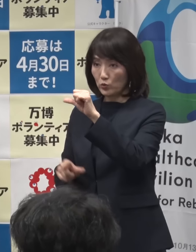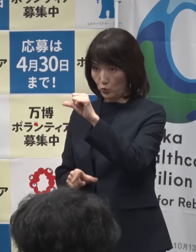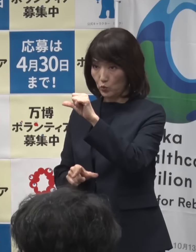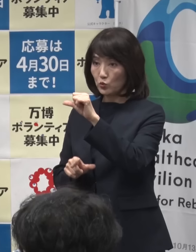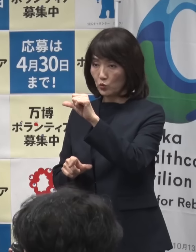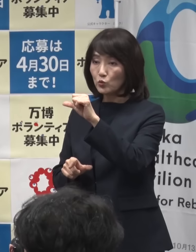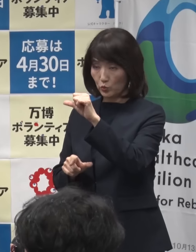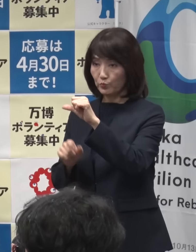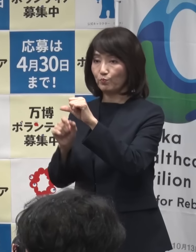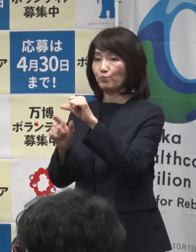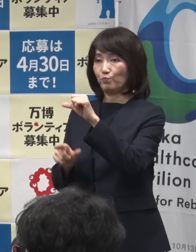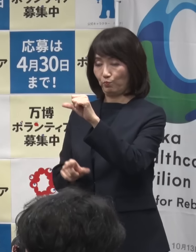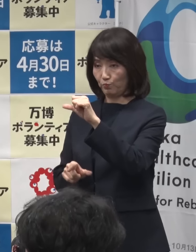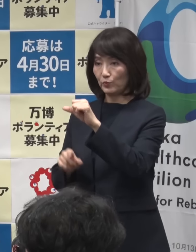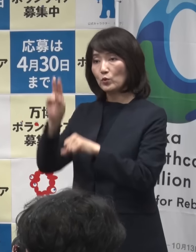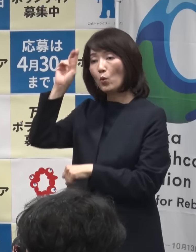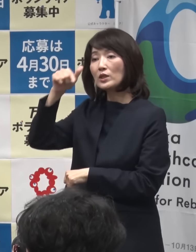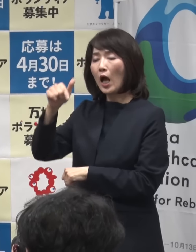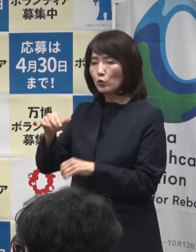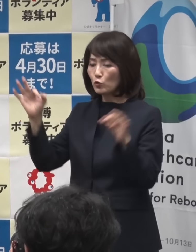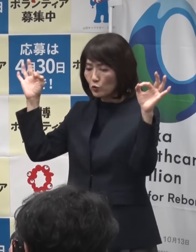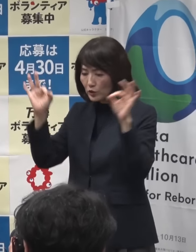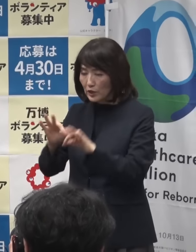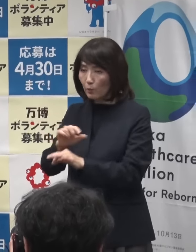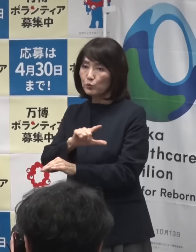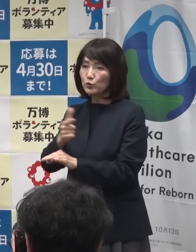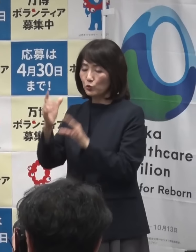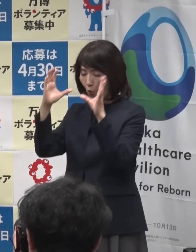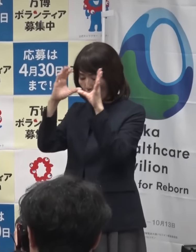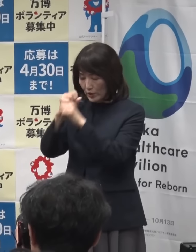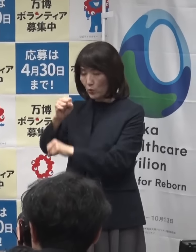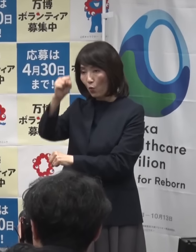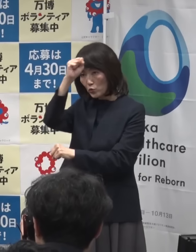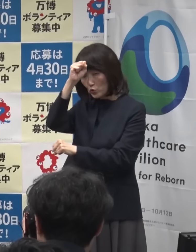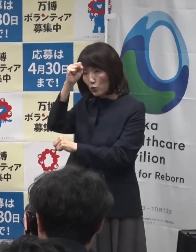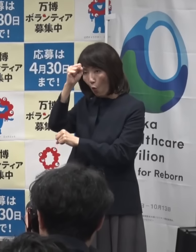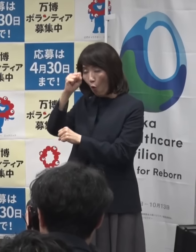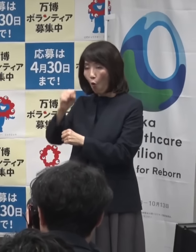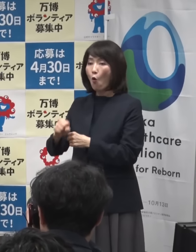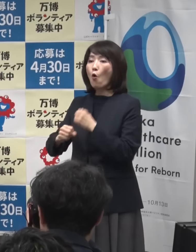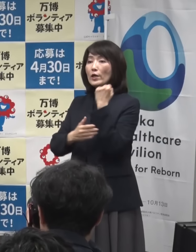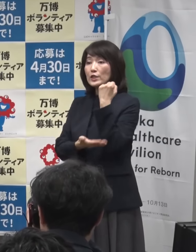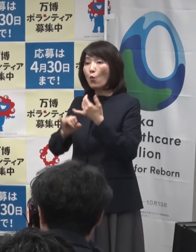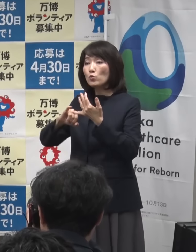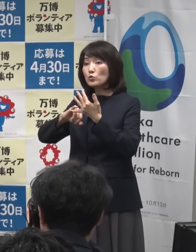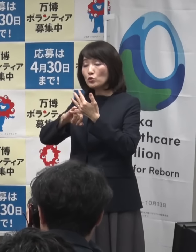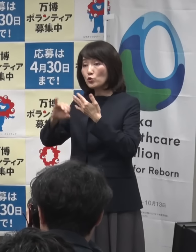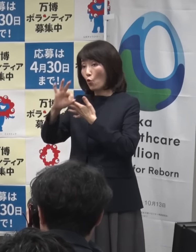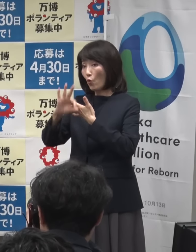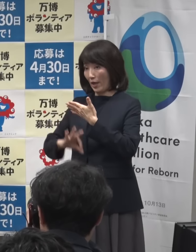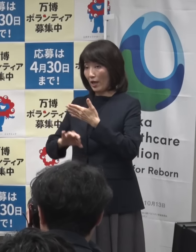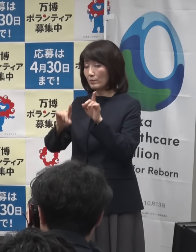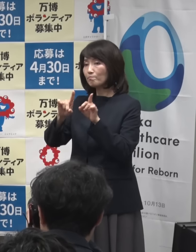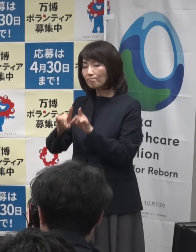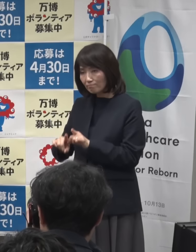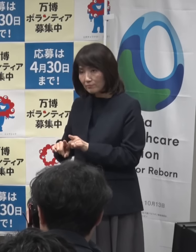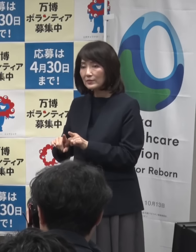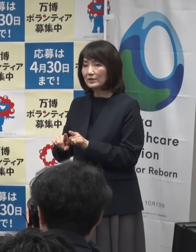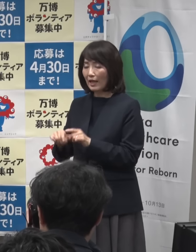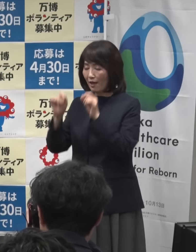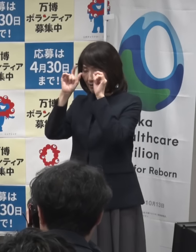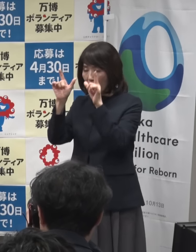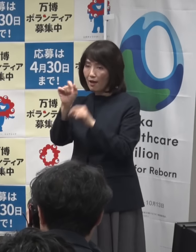ですね、来月ですけれども、これは大阪府ギャンブル等依存症対策基本条例に基づきまして、ギャンブル等依存症問題啓